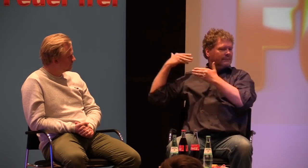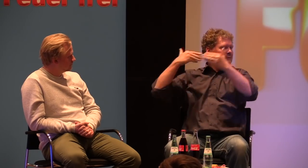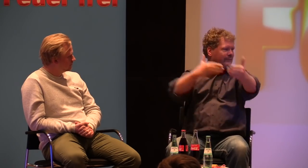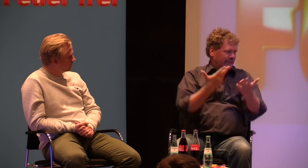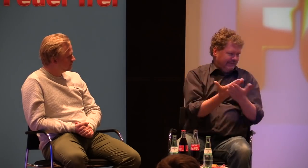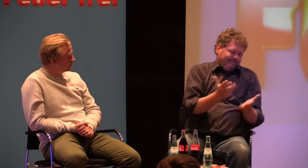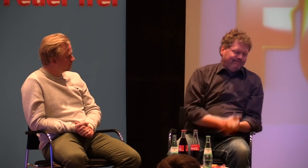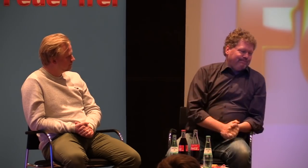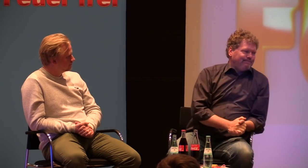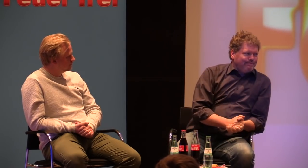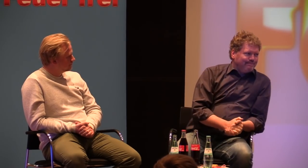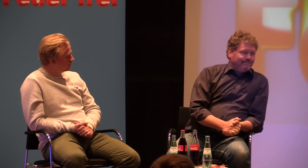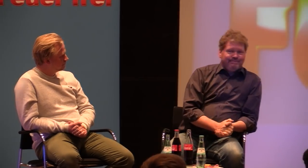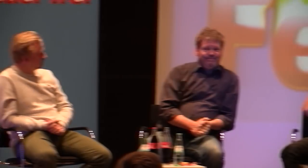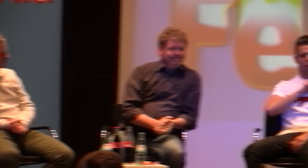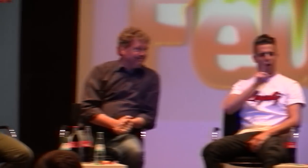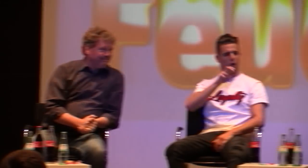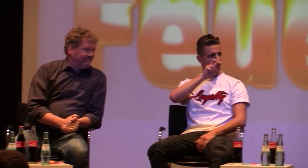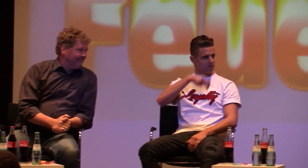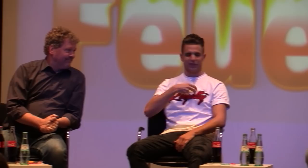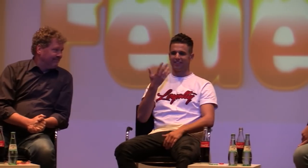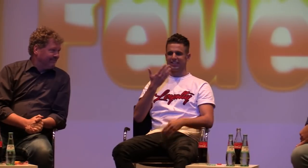und man stand sich gegenüber und konnte Sachen ausdiskutieren.